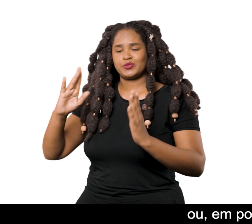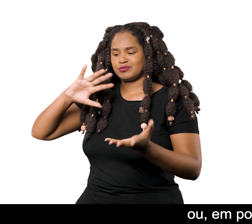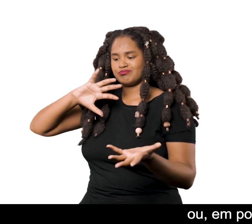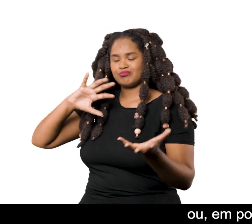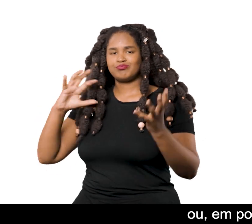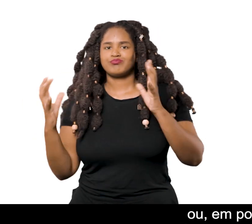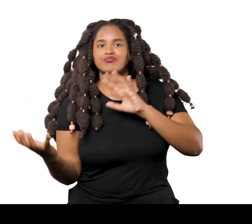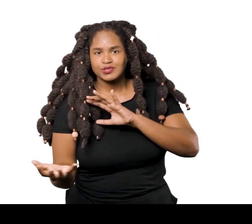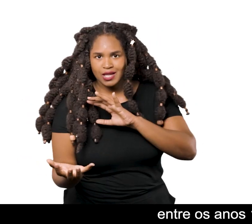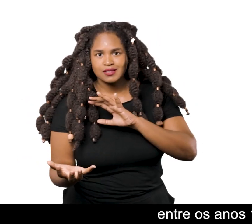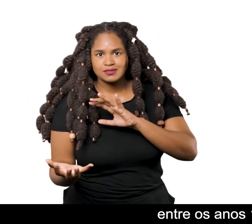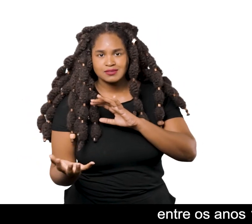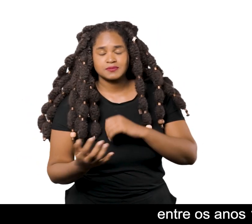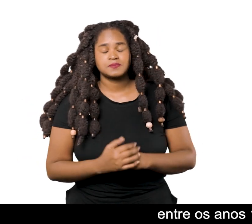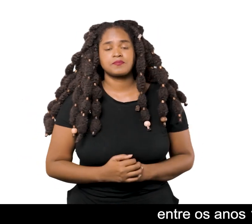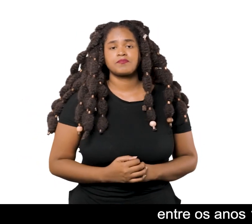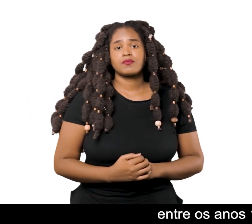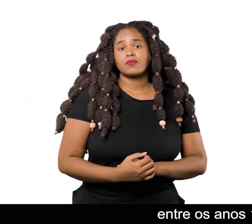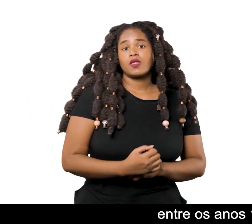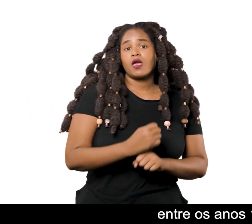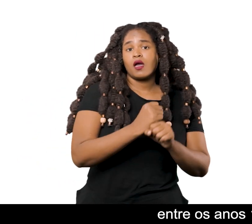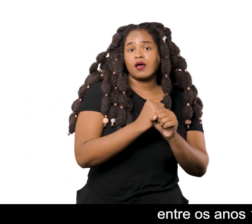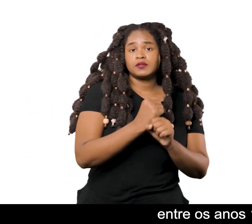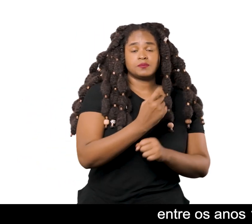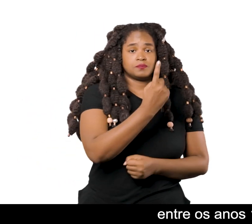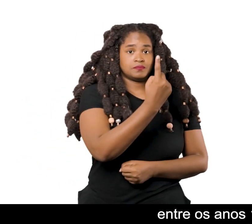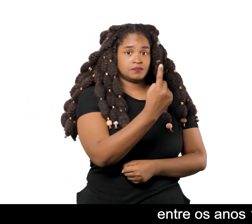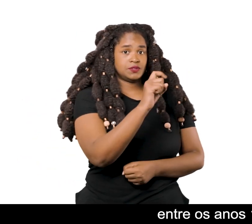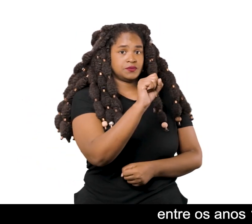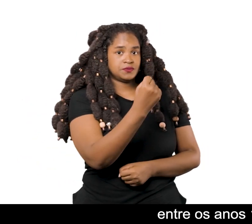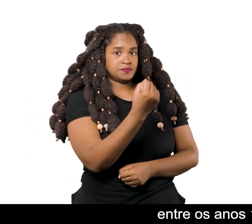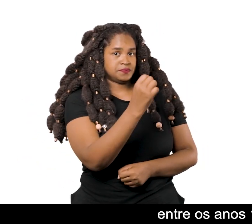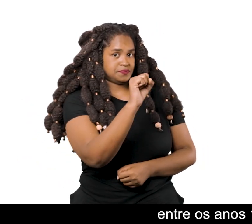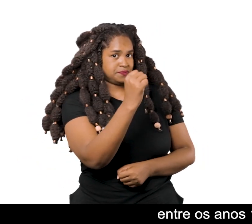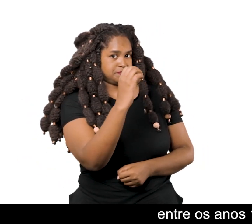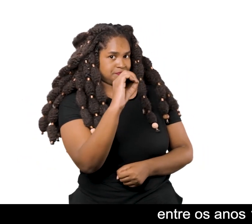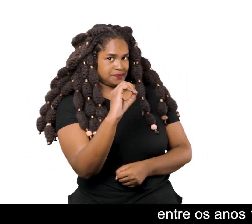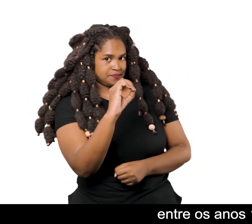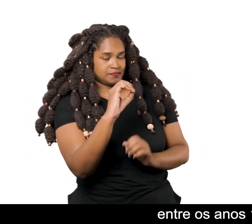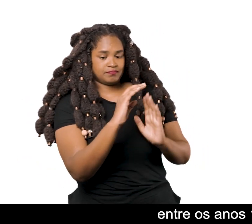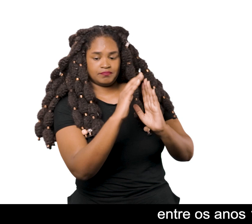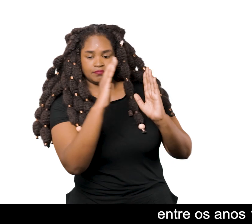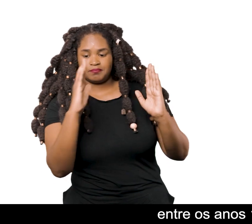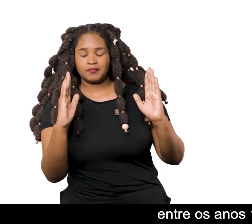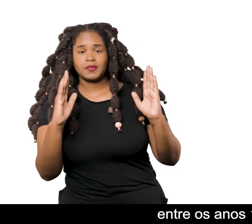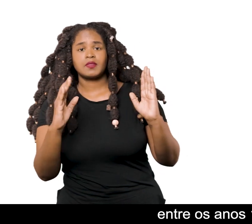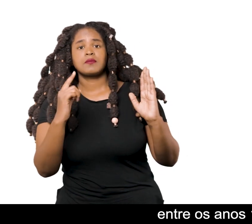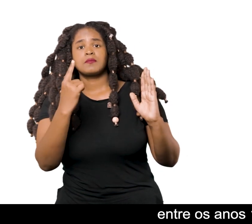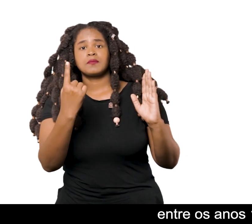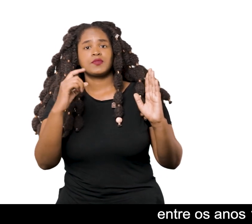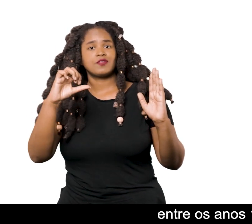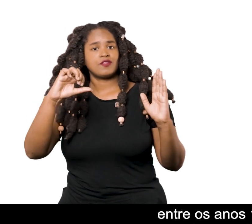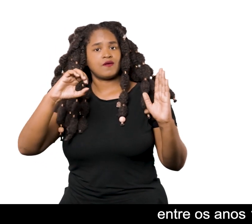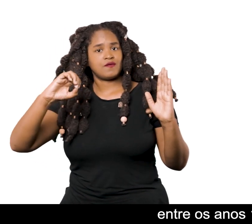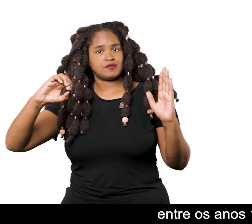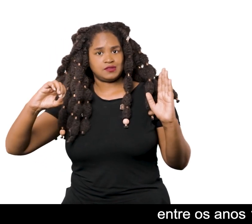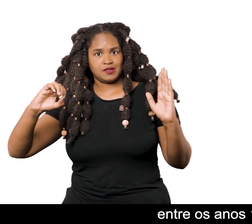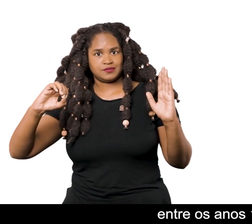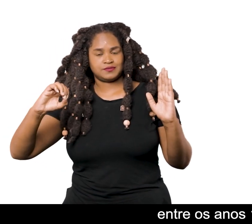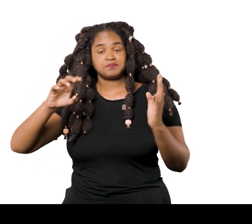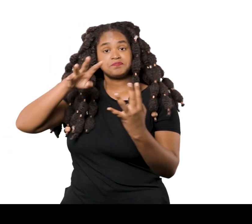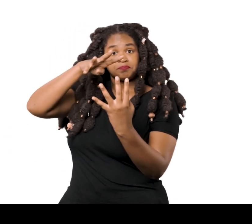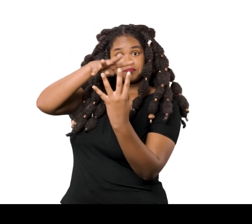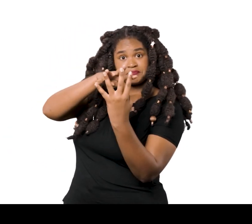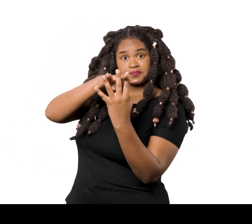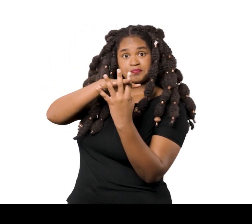de transição, entre os anos 1880 e 1900, quando a tecelagem